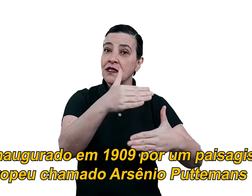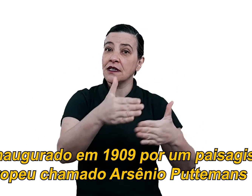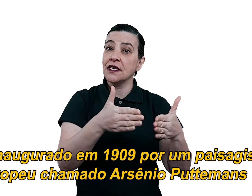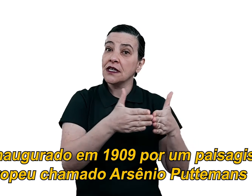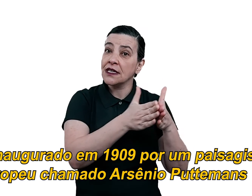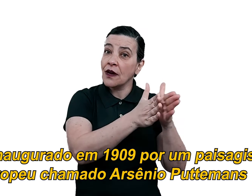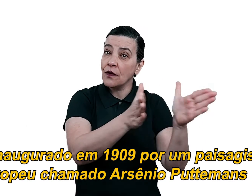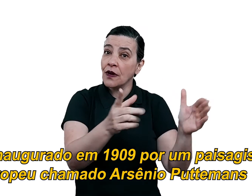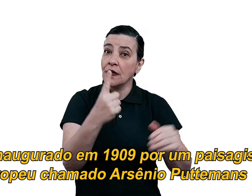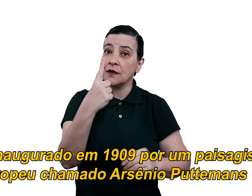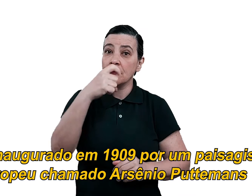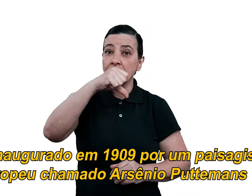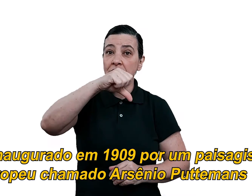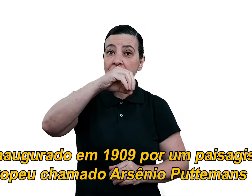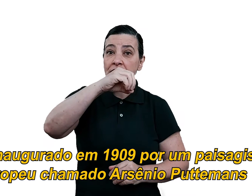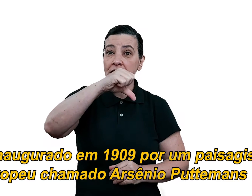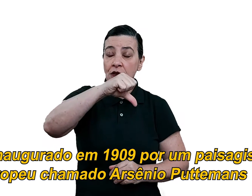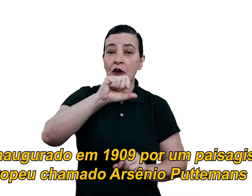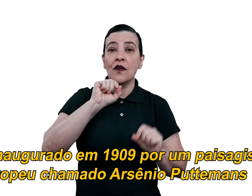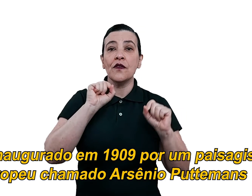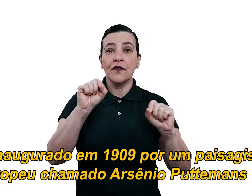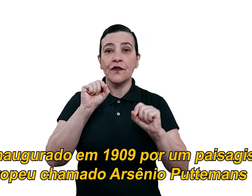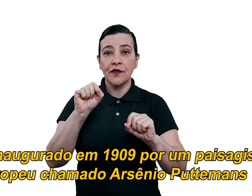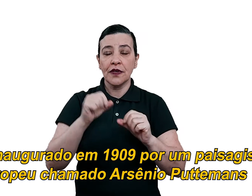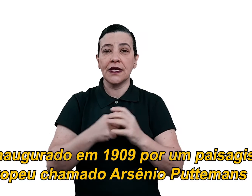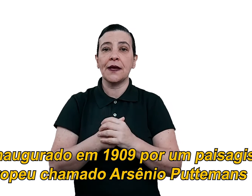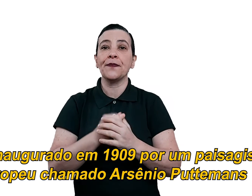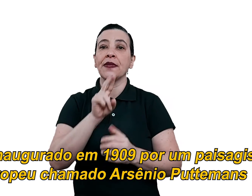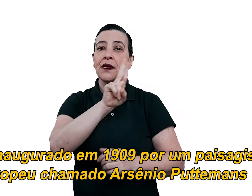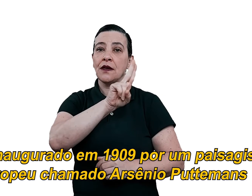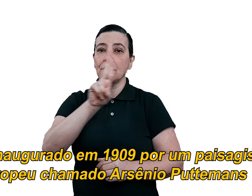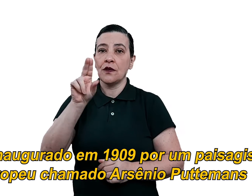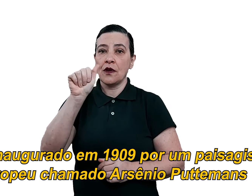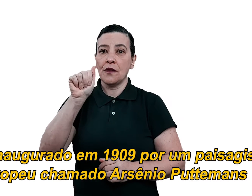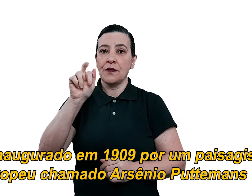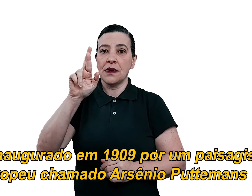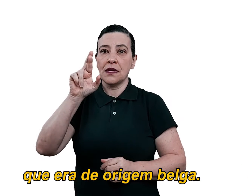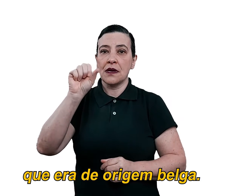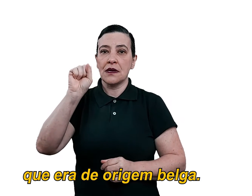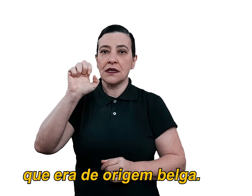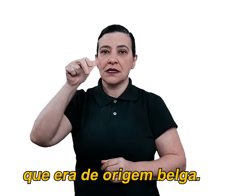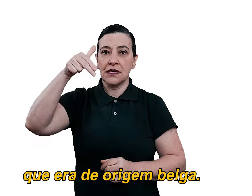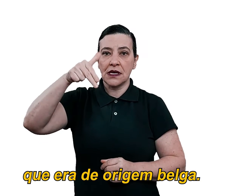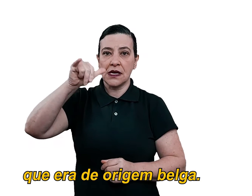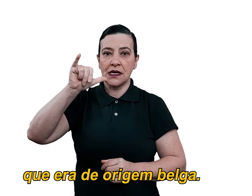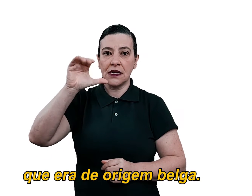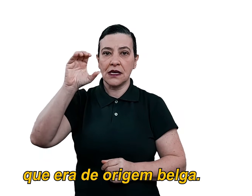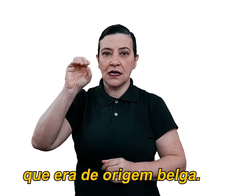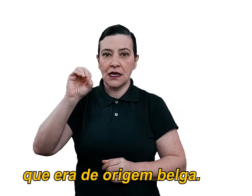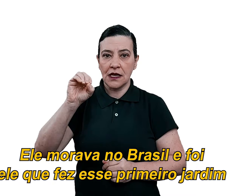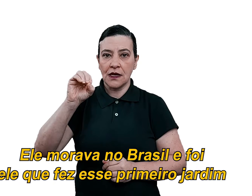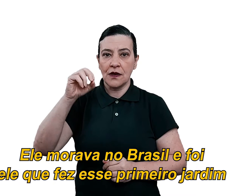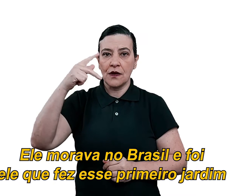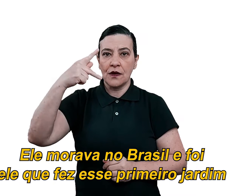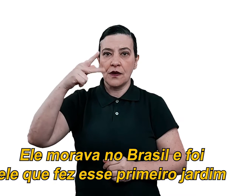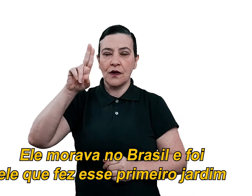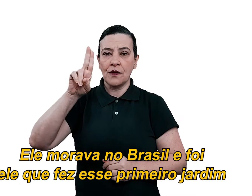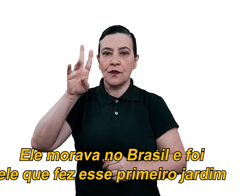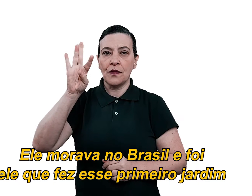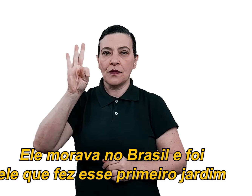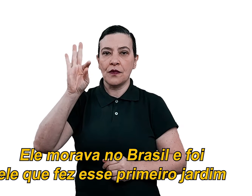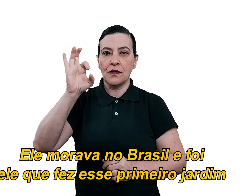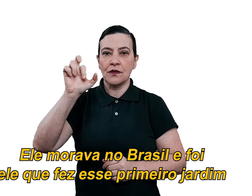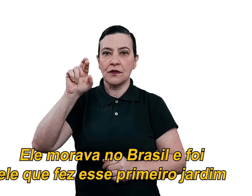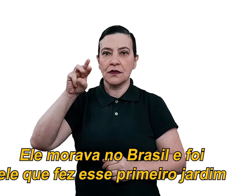em 1909, por um paisagista europeu chamado Arsène Putmans, que era de origem belga, né? Ele morava no